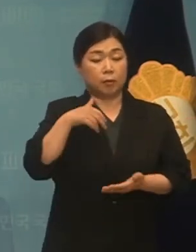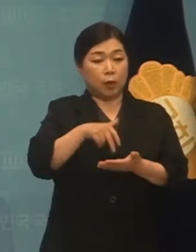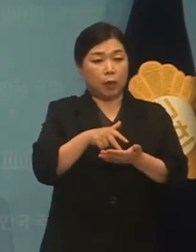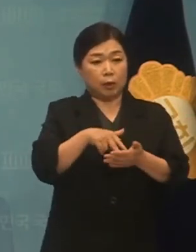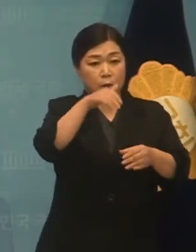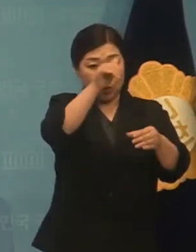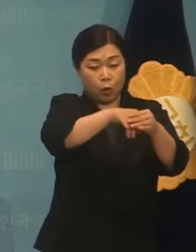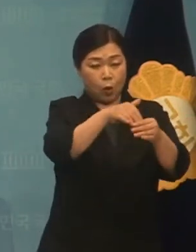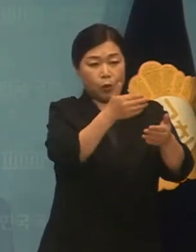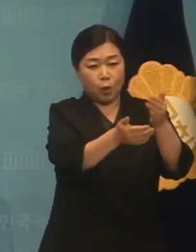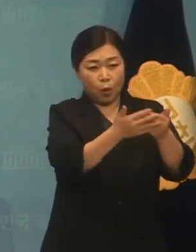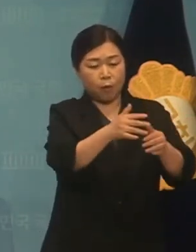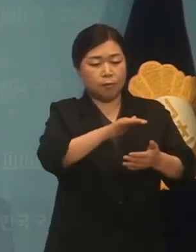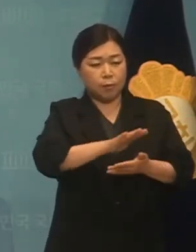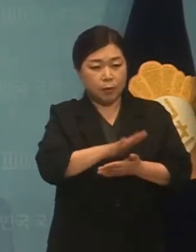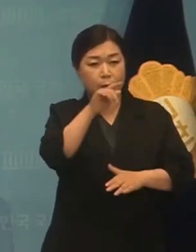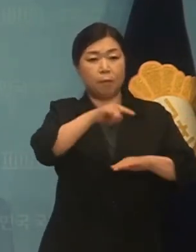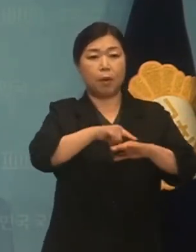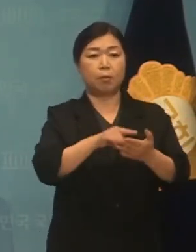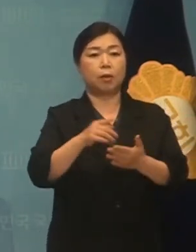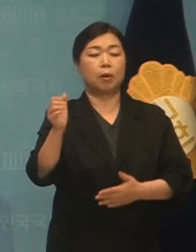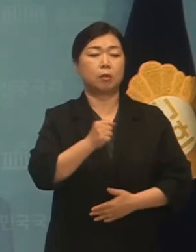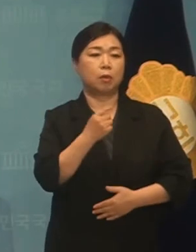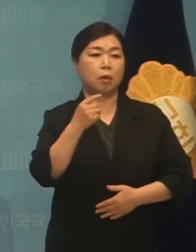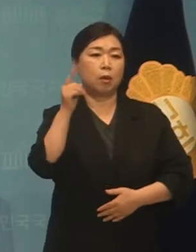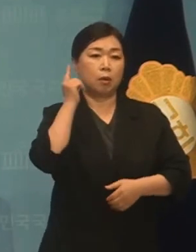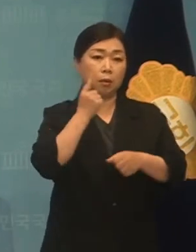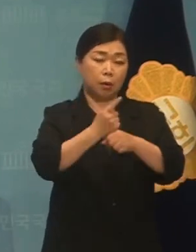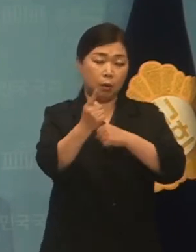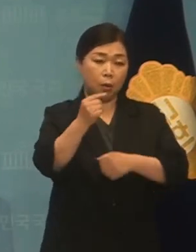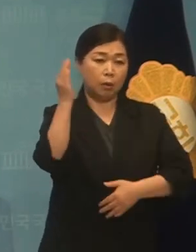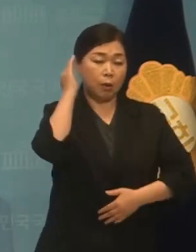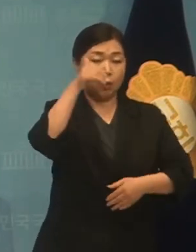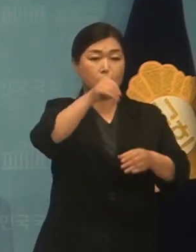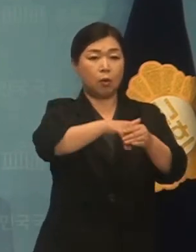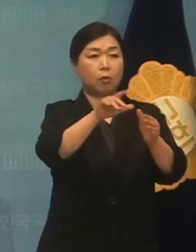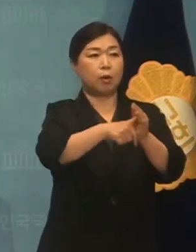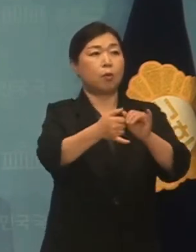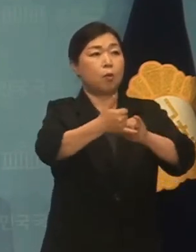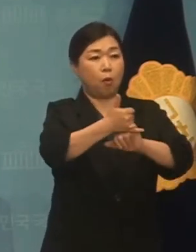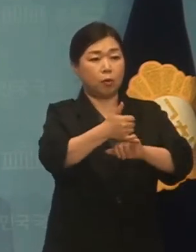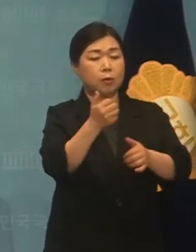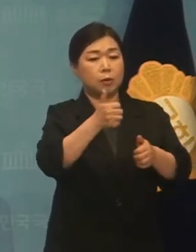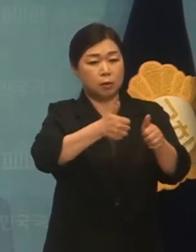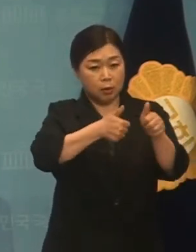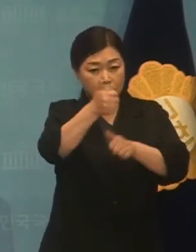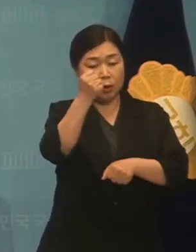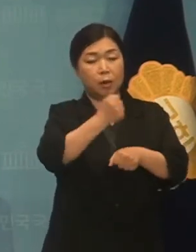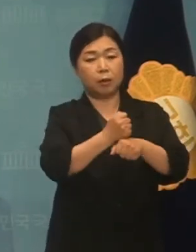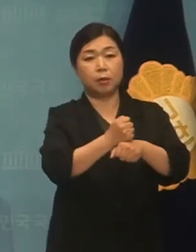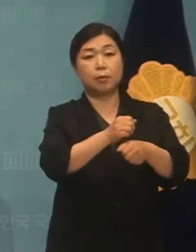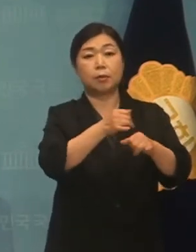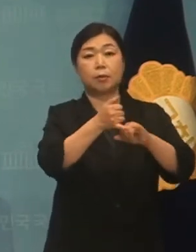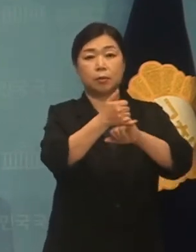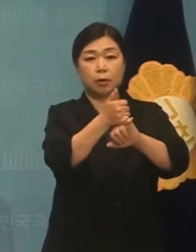선거 경험과 열정으로 내년 대선을 반드시 승리로 이끌겠습니다.